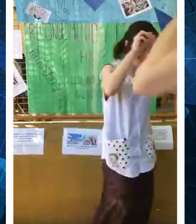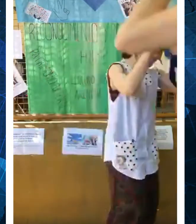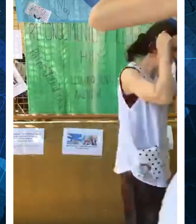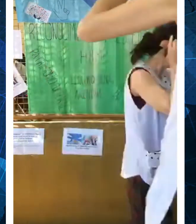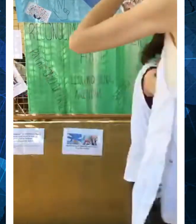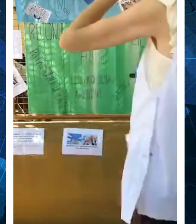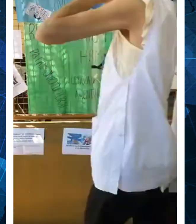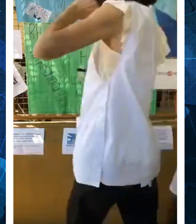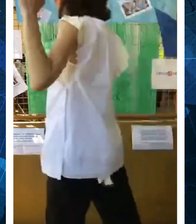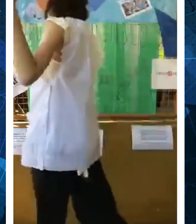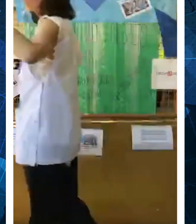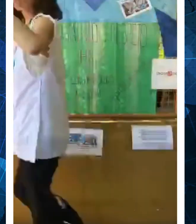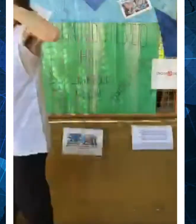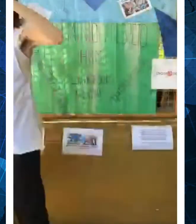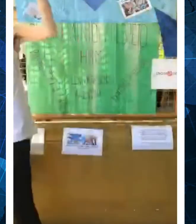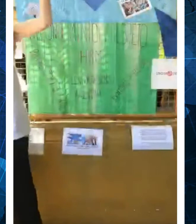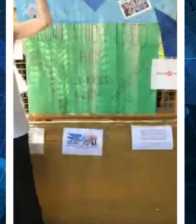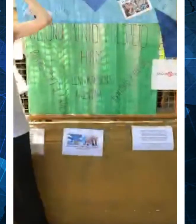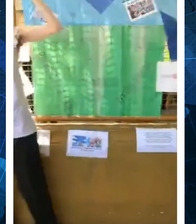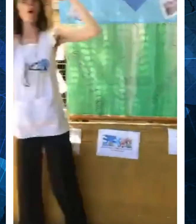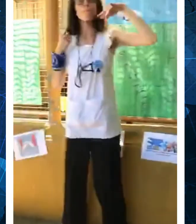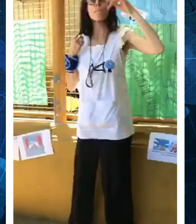muchas gracias.